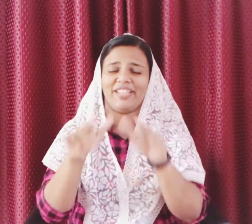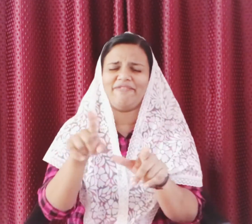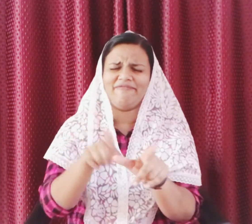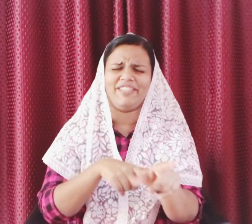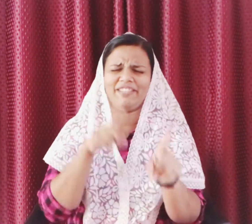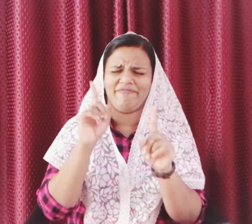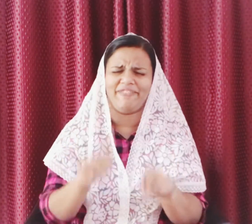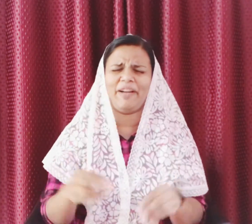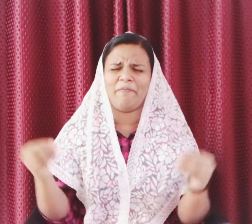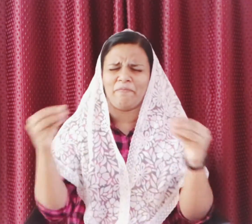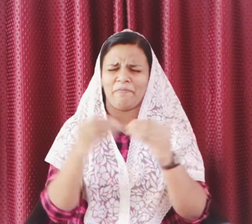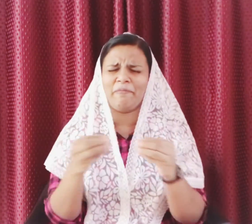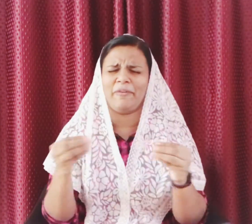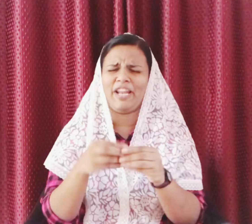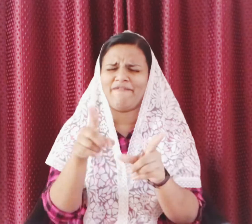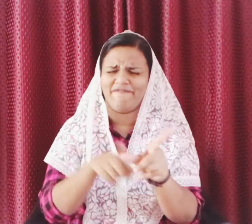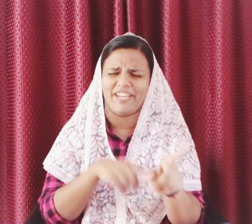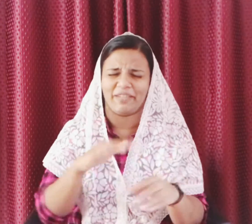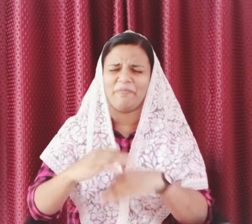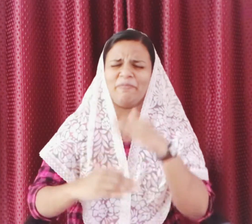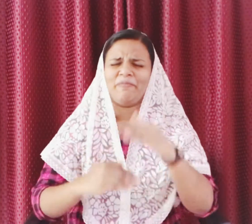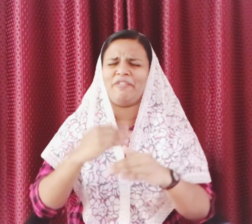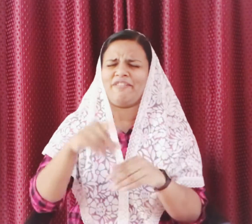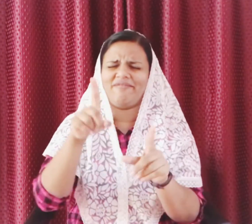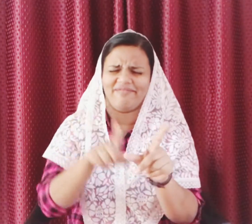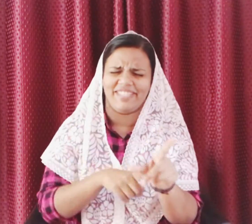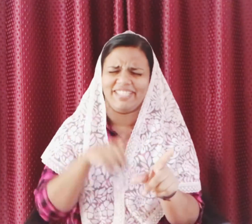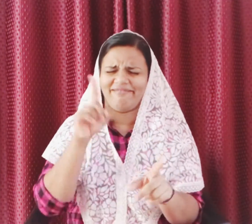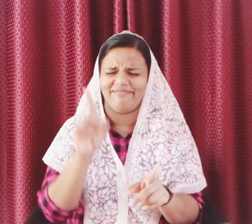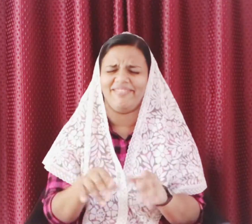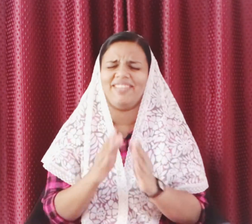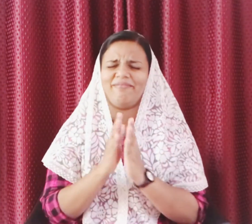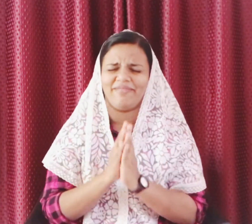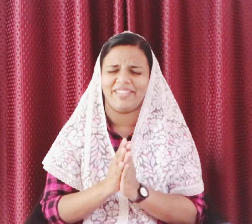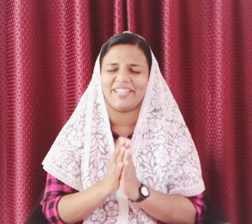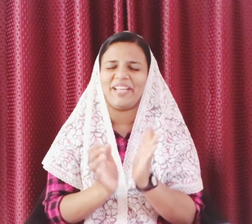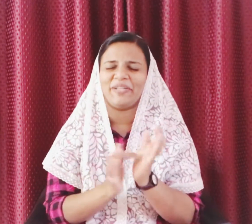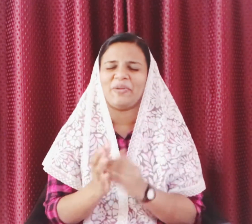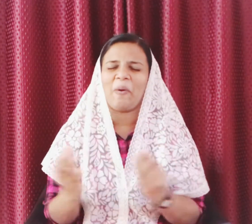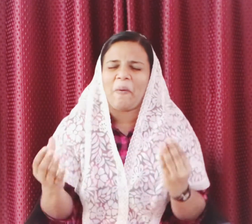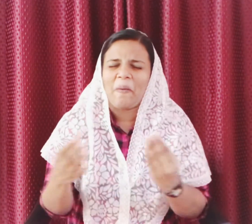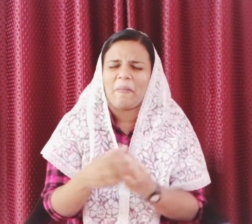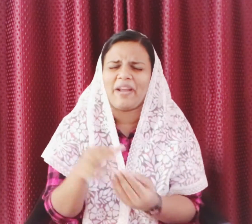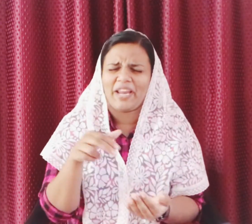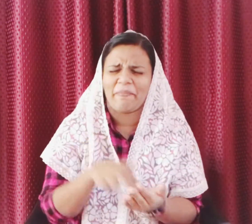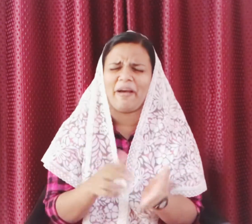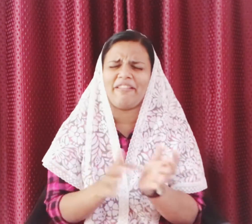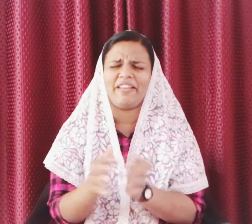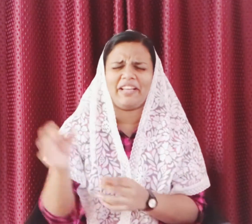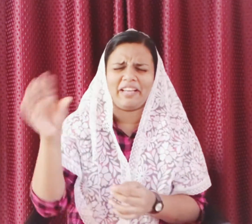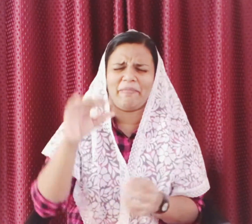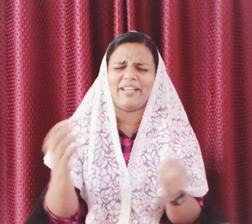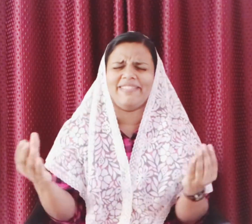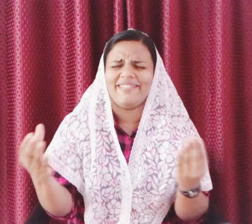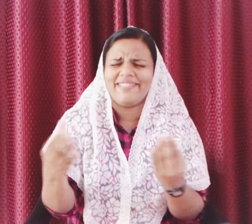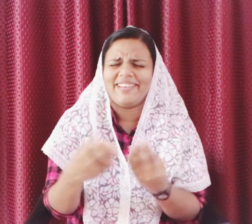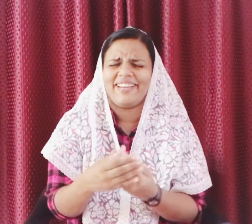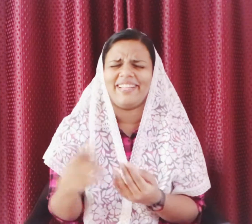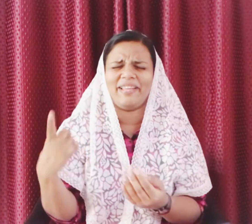മാറട്ടെ, വർദ്ധനവിൻ്റെ വർഷമായി മാറട്ടെ, ഉയർച്ചയുടെ വർഷമായി മാറട്ടെ. കഥാവേ, അങ്ങയോട് പറ്റിയിരിക്കുവാനുള്ള കൃപ, അങ്ങയോട് ചേർന്നിരിക്കുവാനുള്ള കൃപ